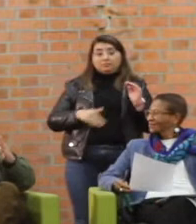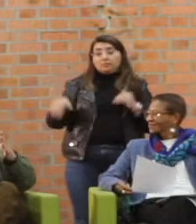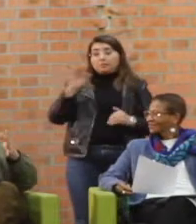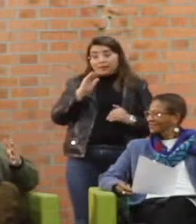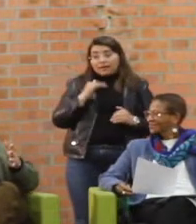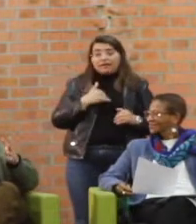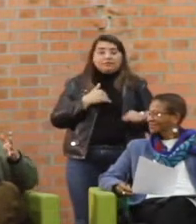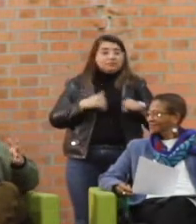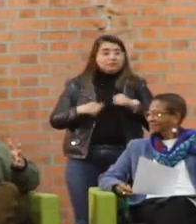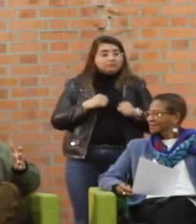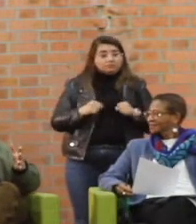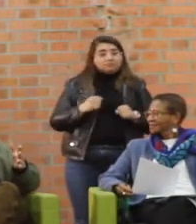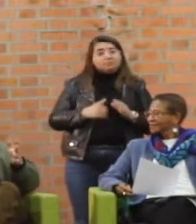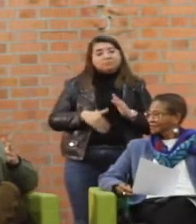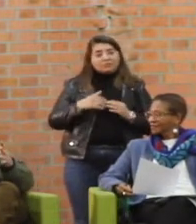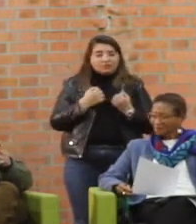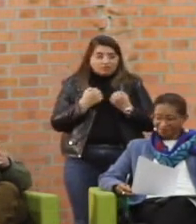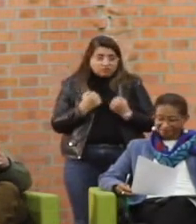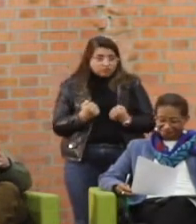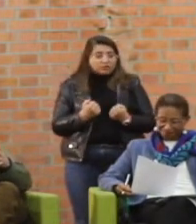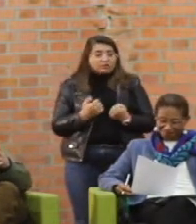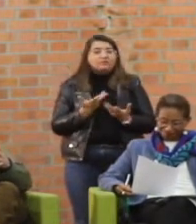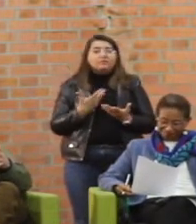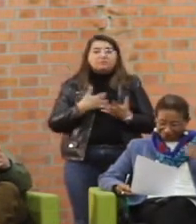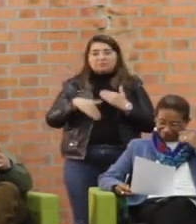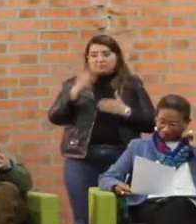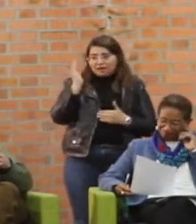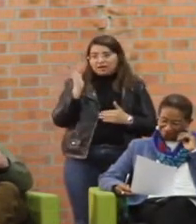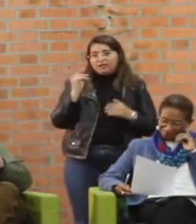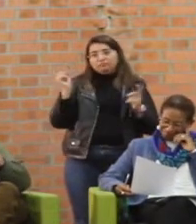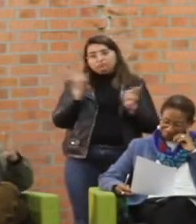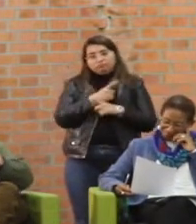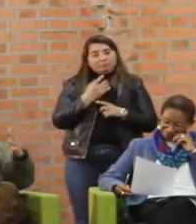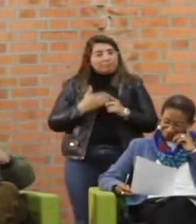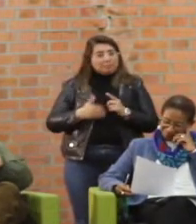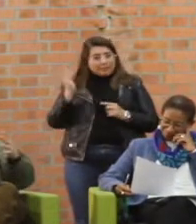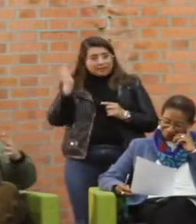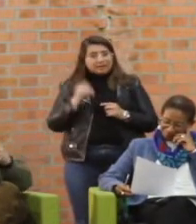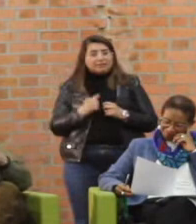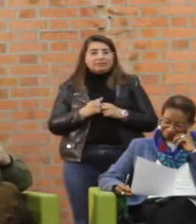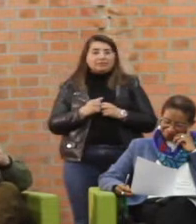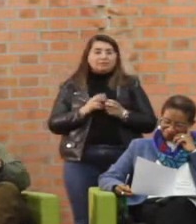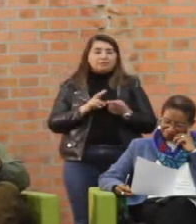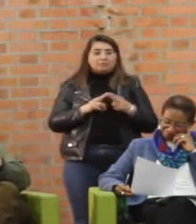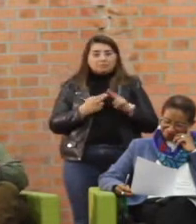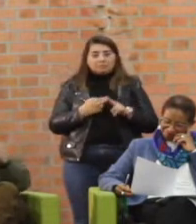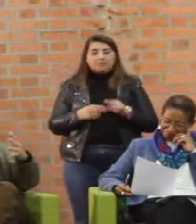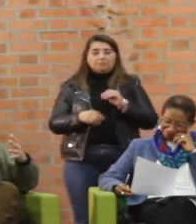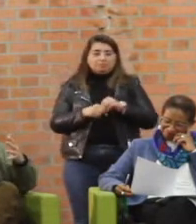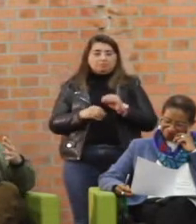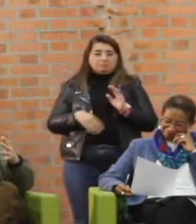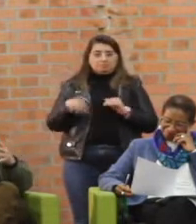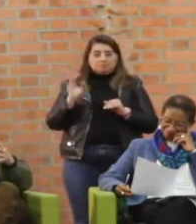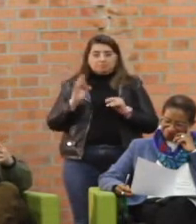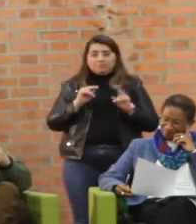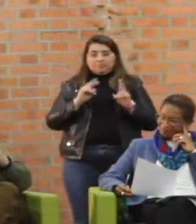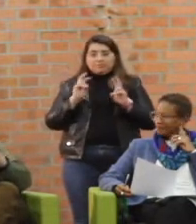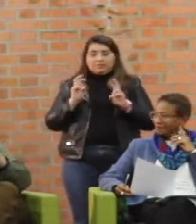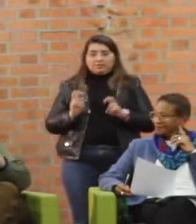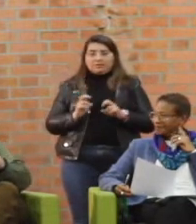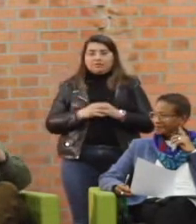ha resultado un poco más fuerte de lo que yo pensaba yo creí que que sí va a ser el tema que iba